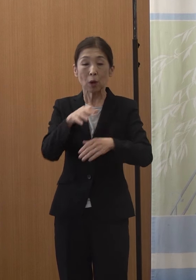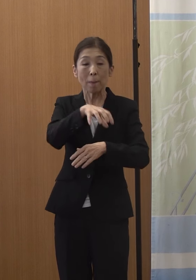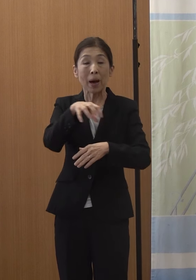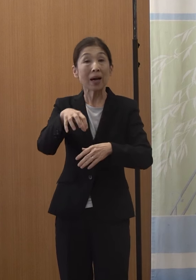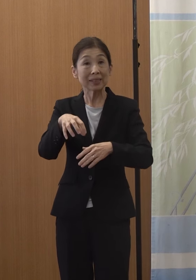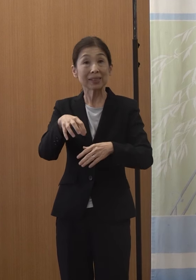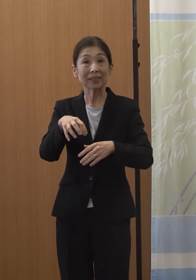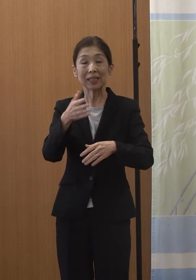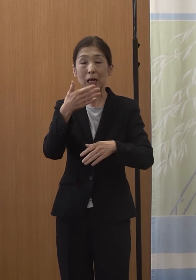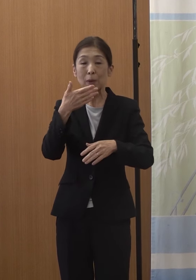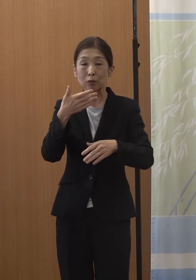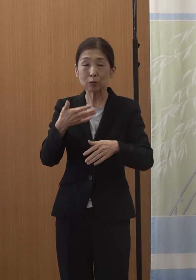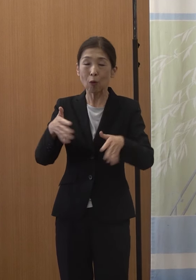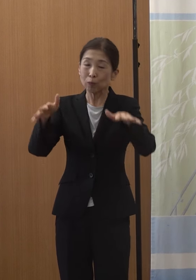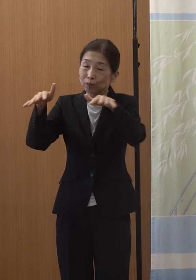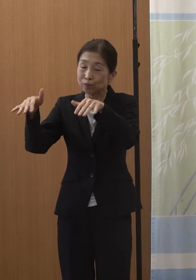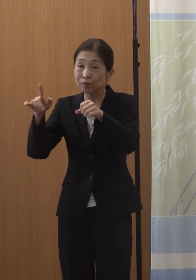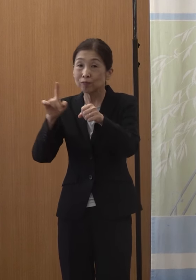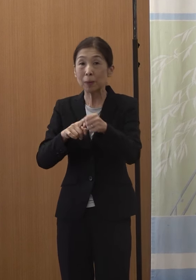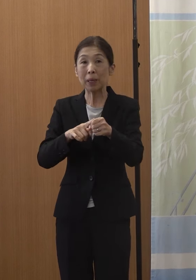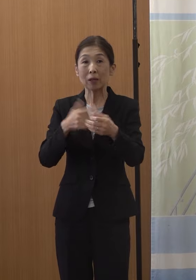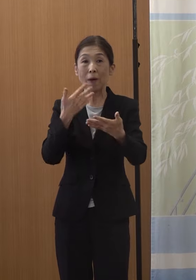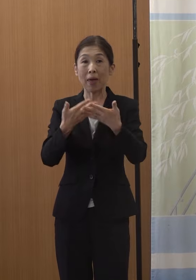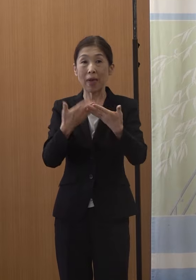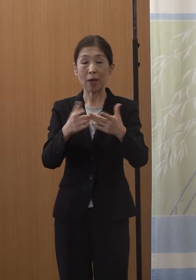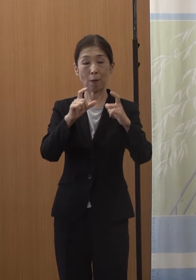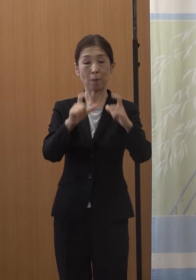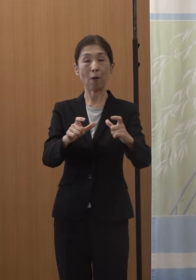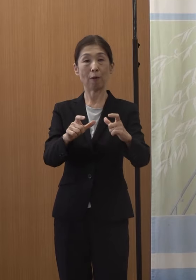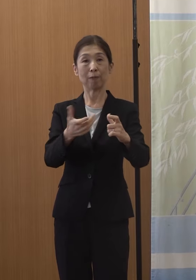野菜摂取を促すポップを設置いたします。